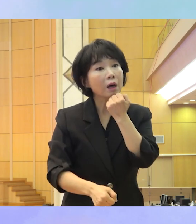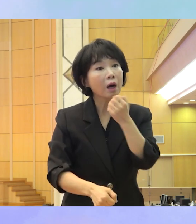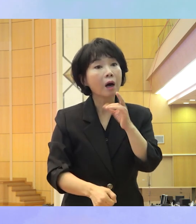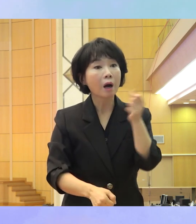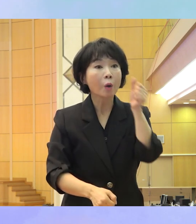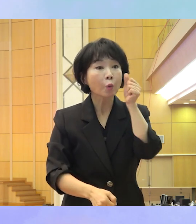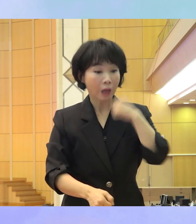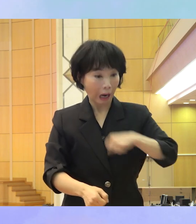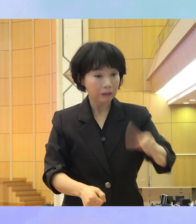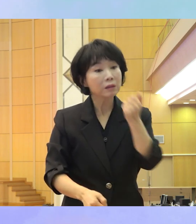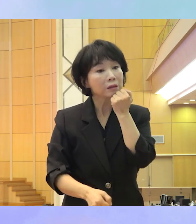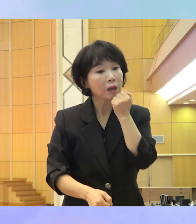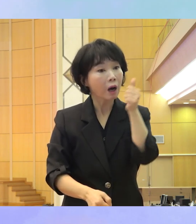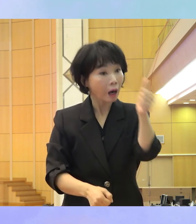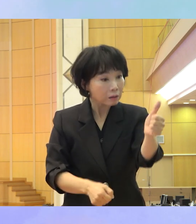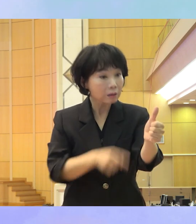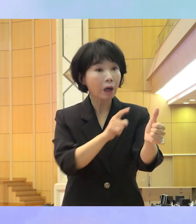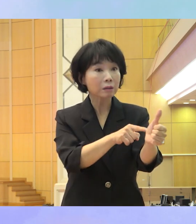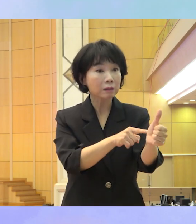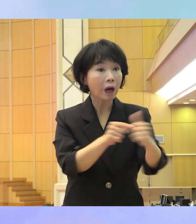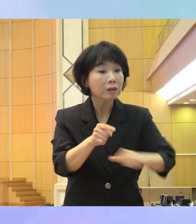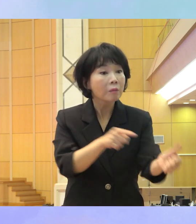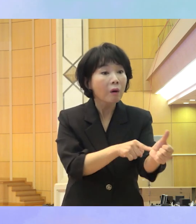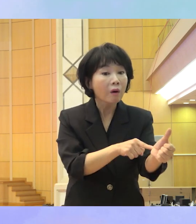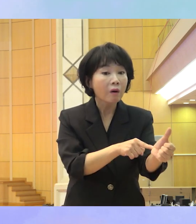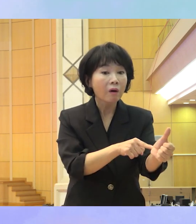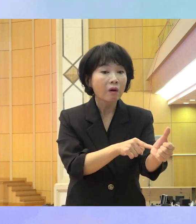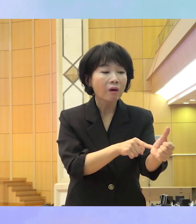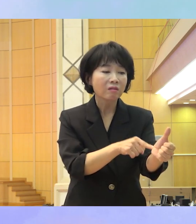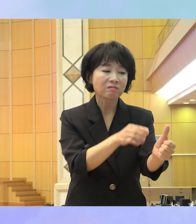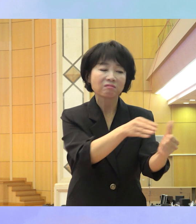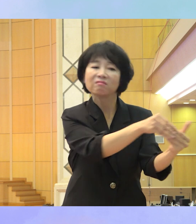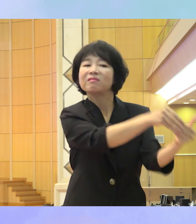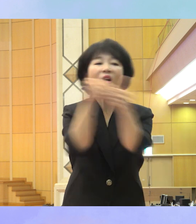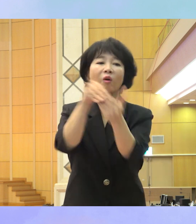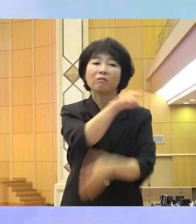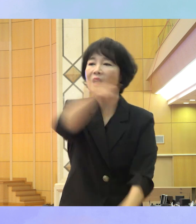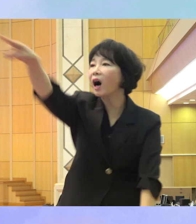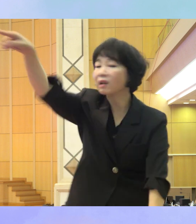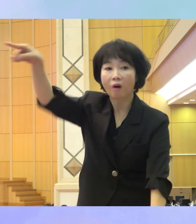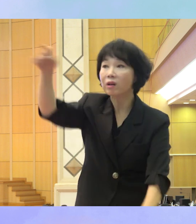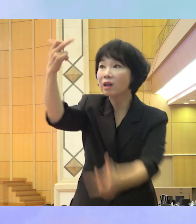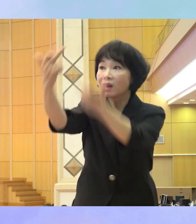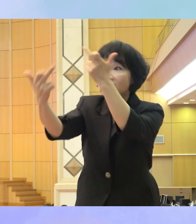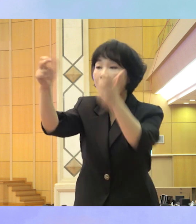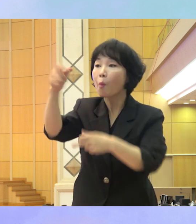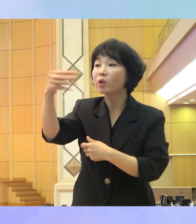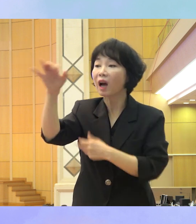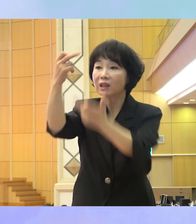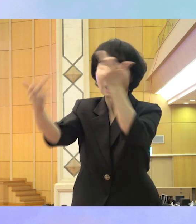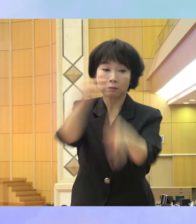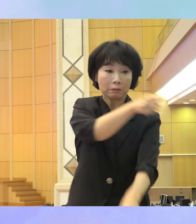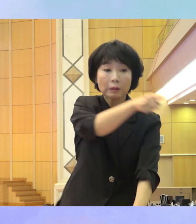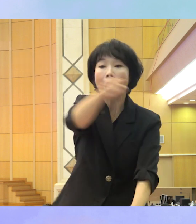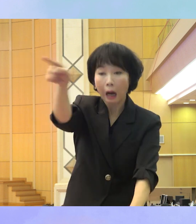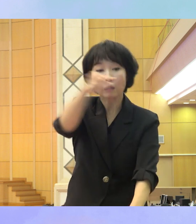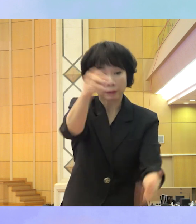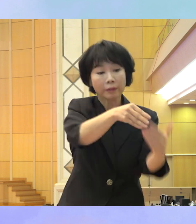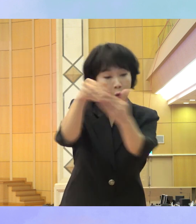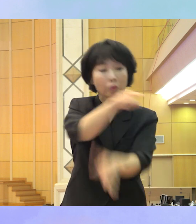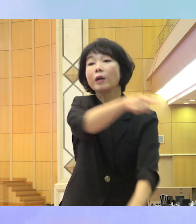독자 이삭 아들을 데리고 모리아 산에 가서